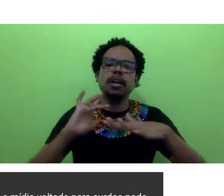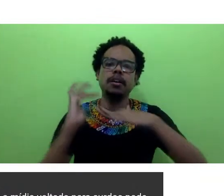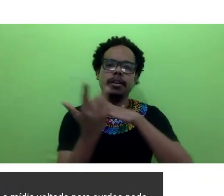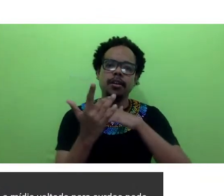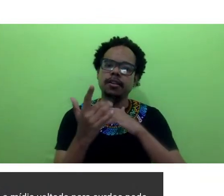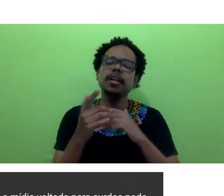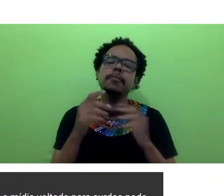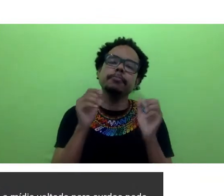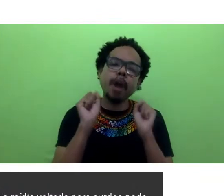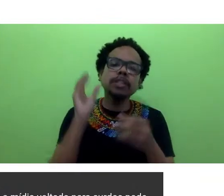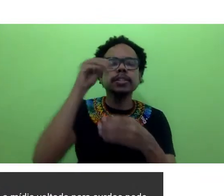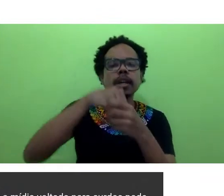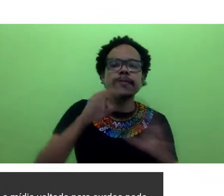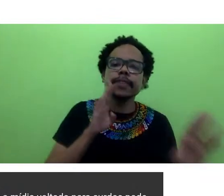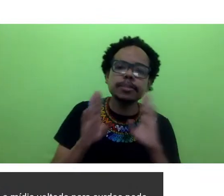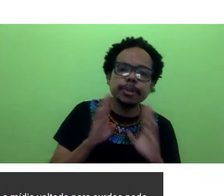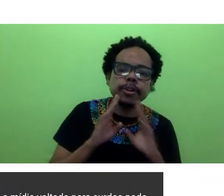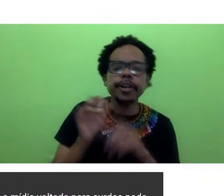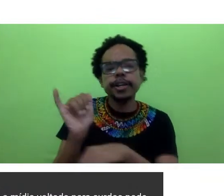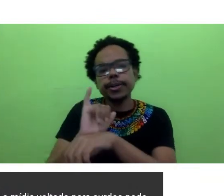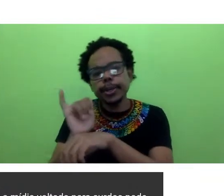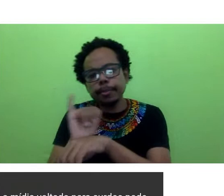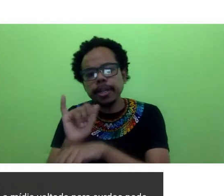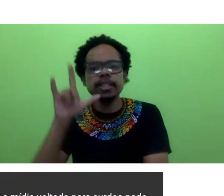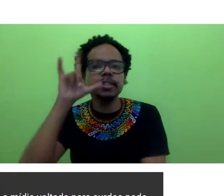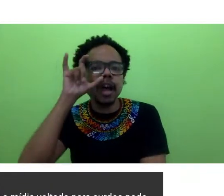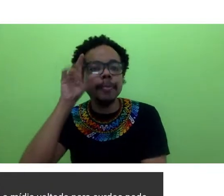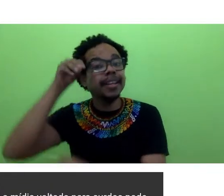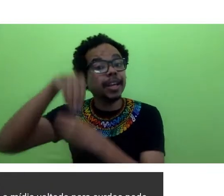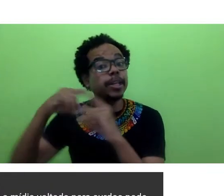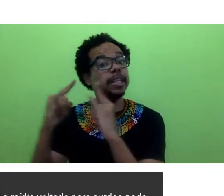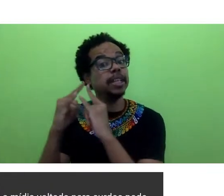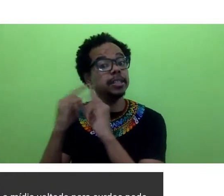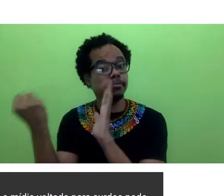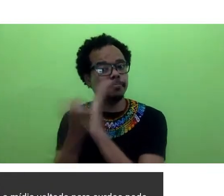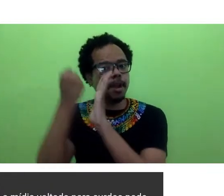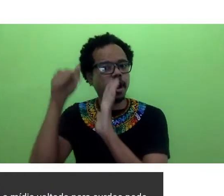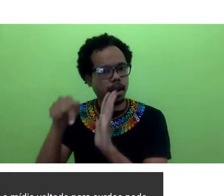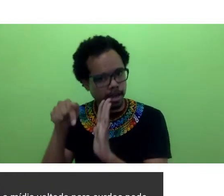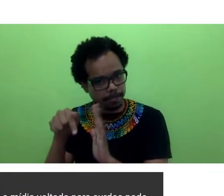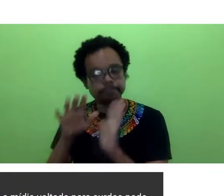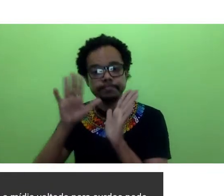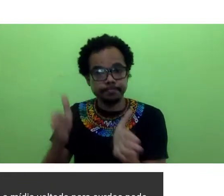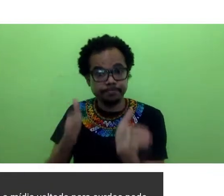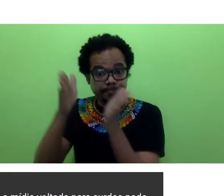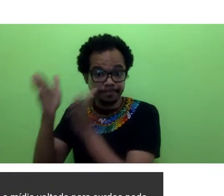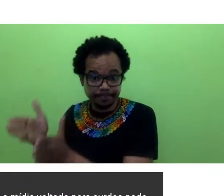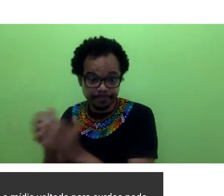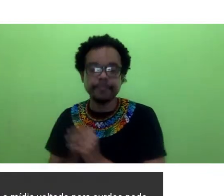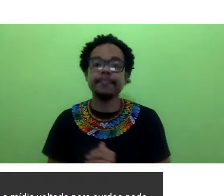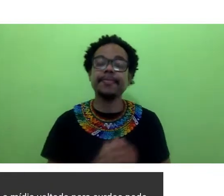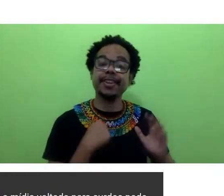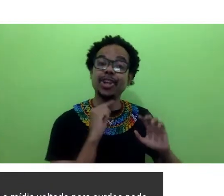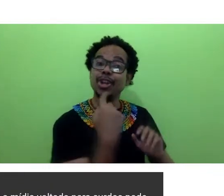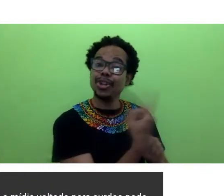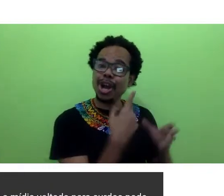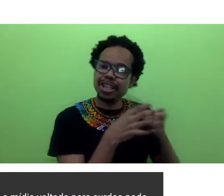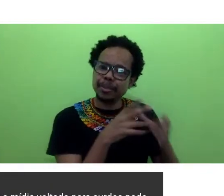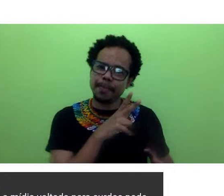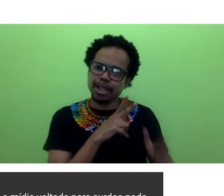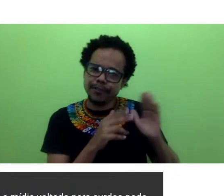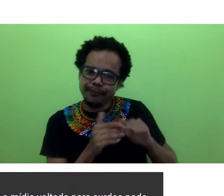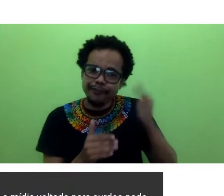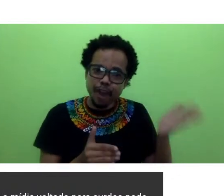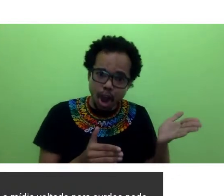possam ter acesso onde o início já criou um canal eles publicam todo esse material a